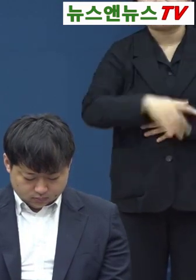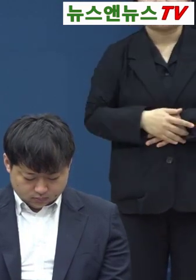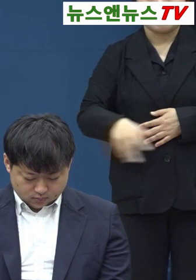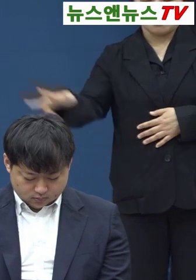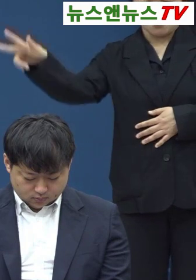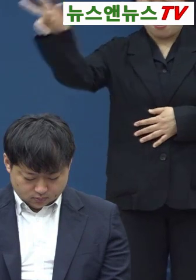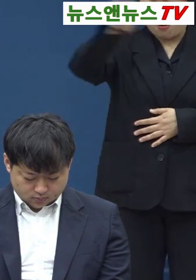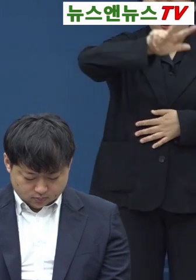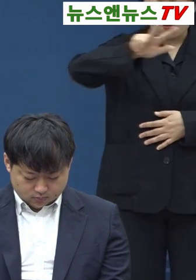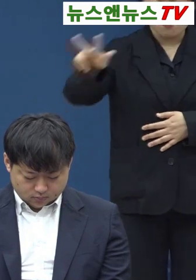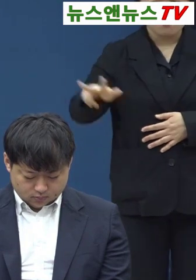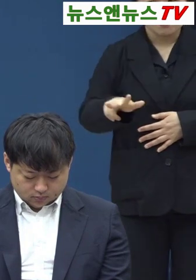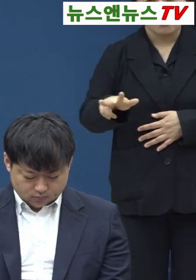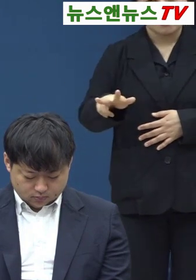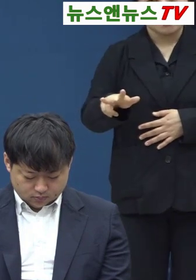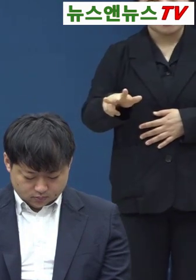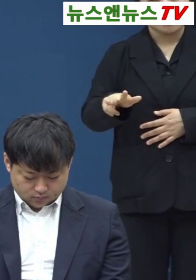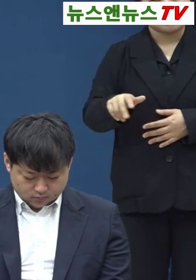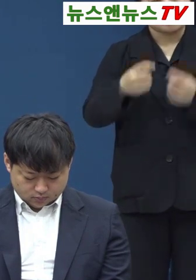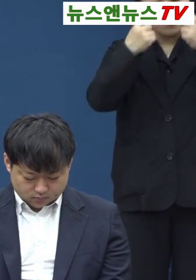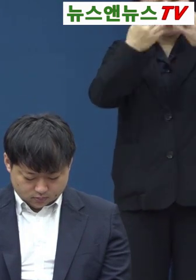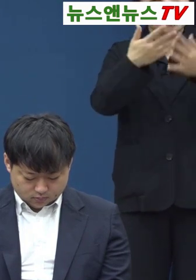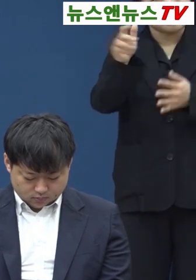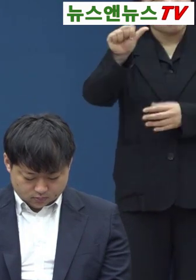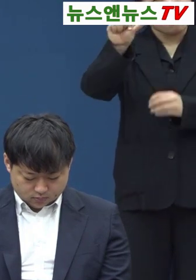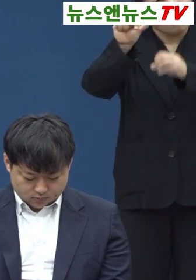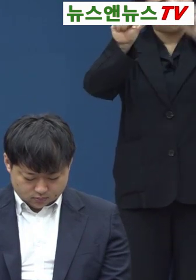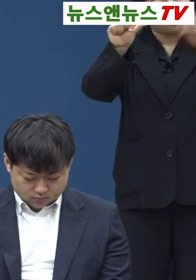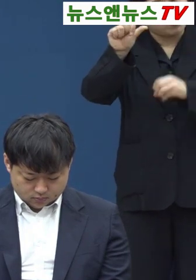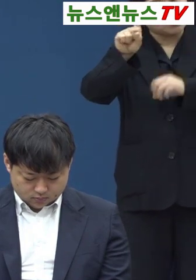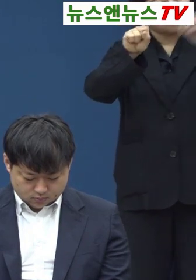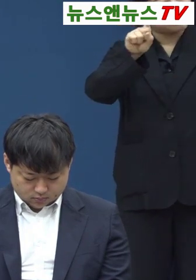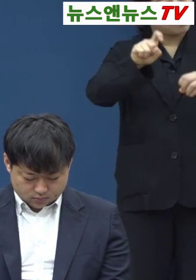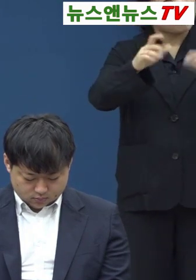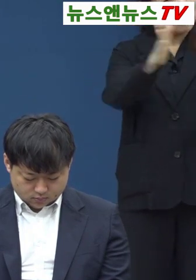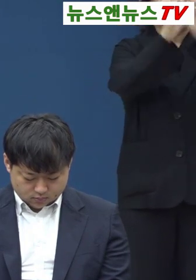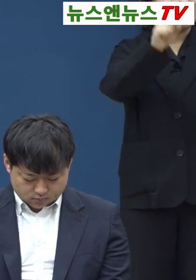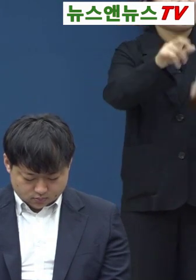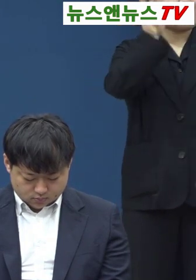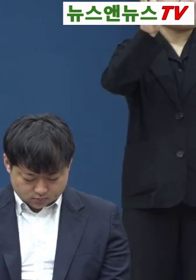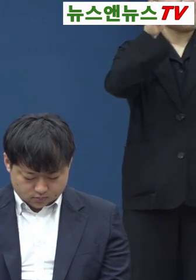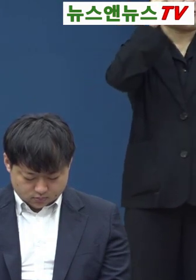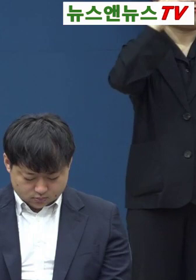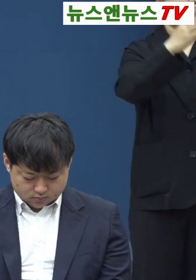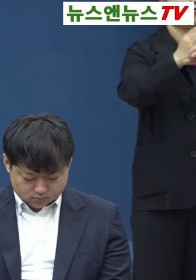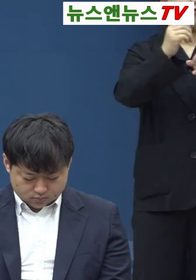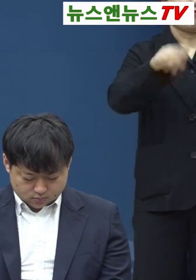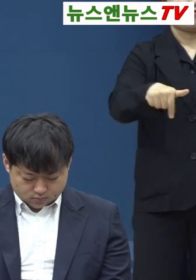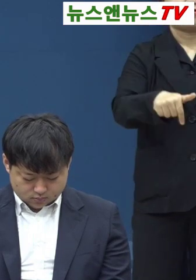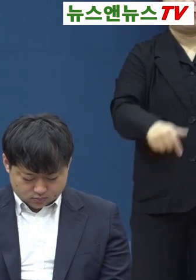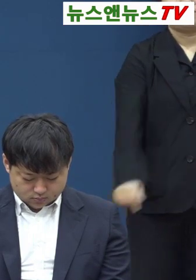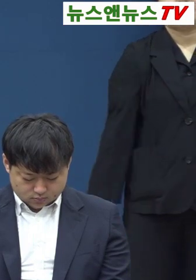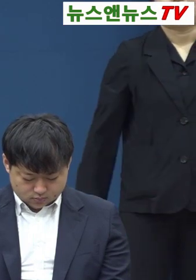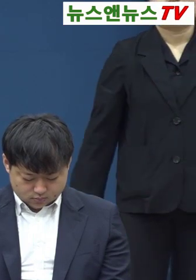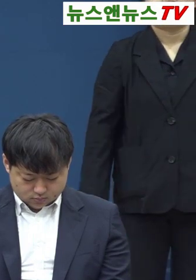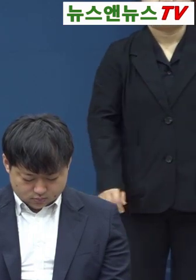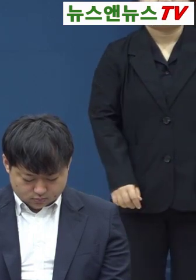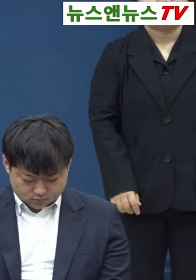정부에서 약 정확한 통계가 안 나오는데 5%에서 10%가 우리 화성에 있습니다. 기업부설연구소가. 그리고 잘